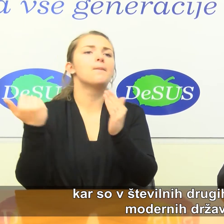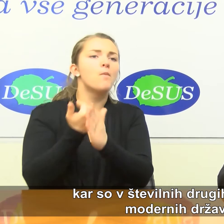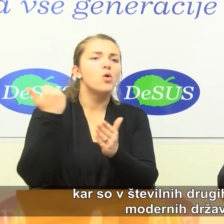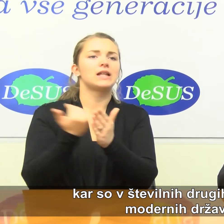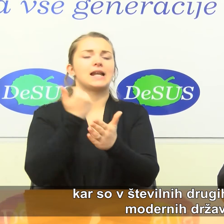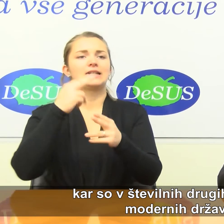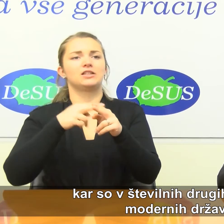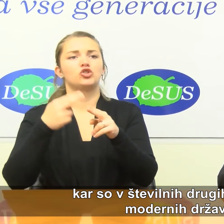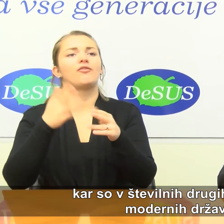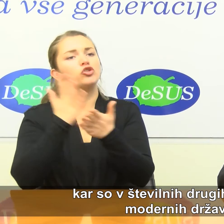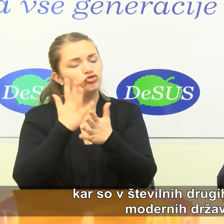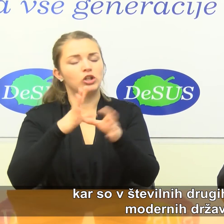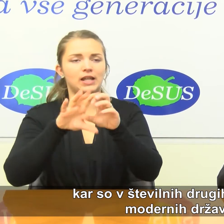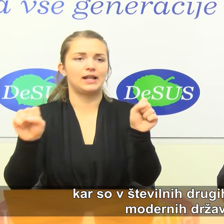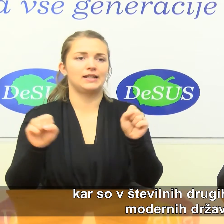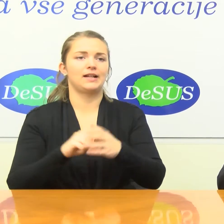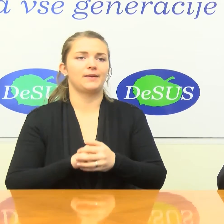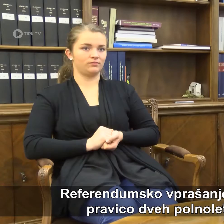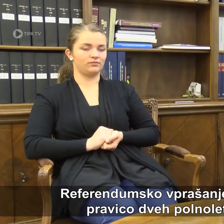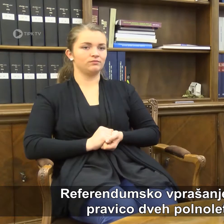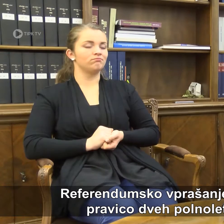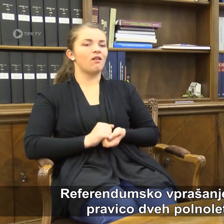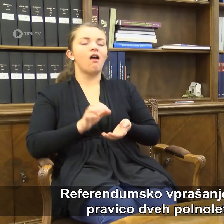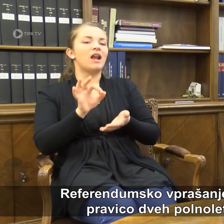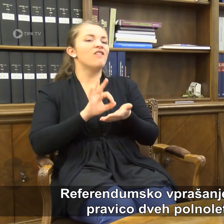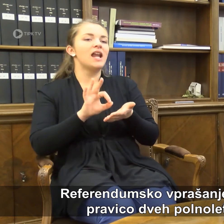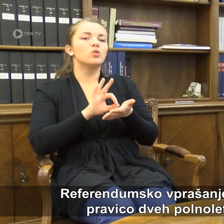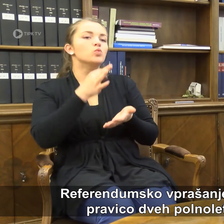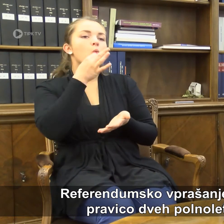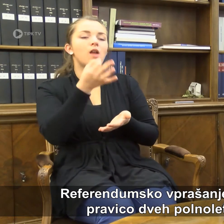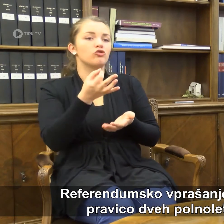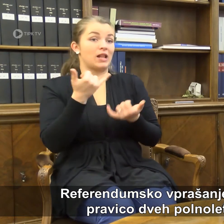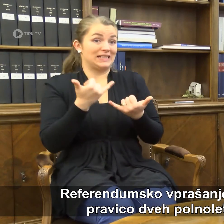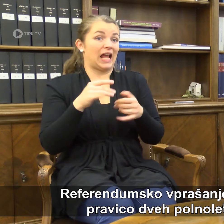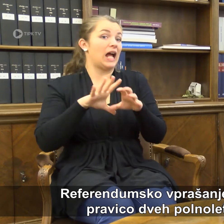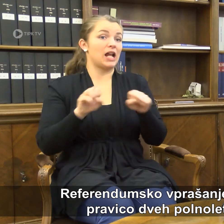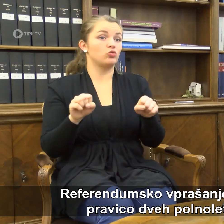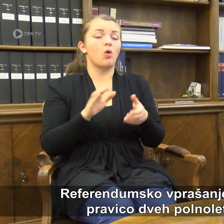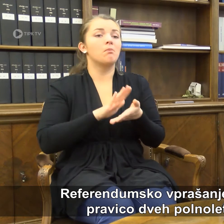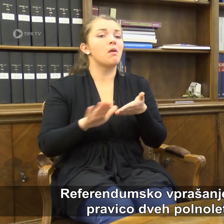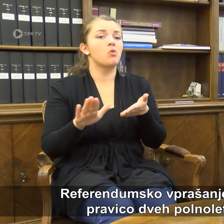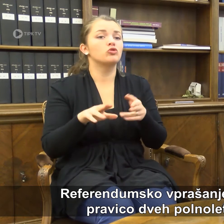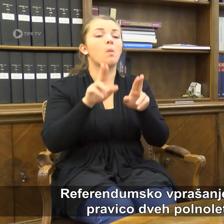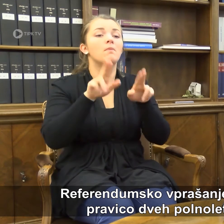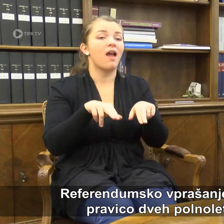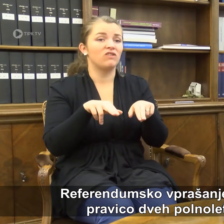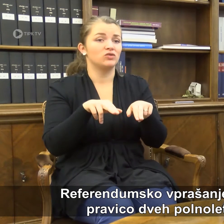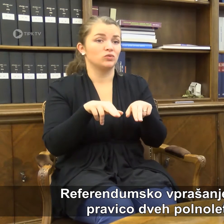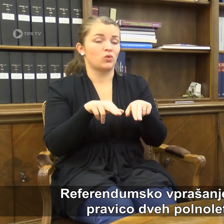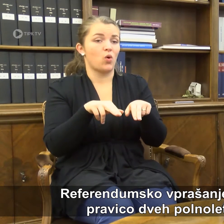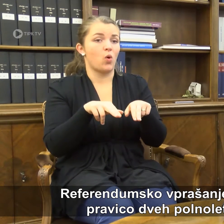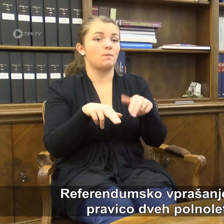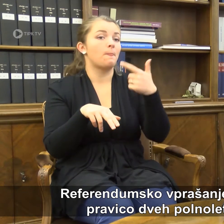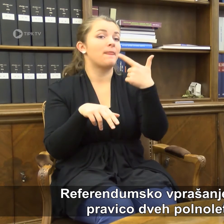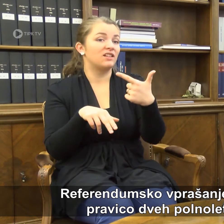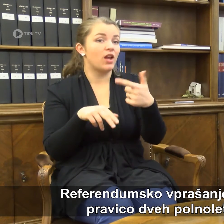modernih državah že storili. Referendumsko vprašanje zdaj rešuje preprosto pravico